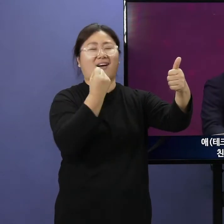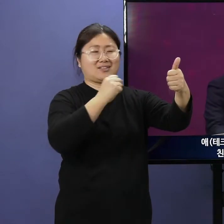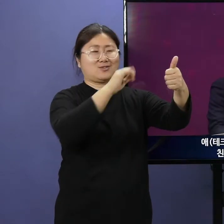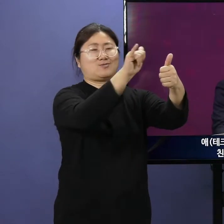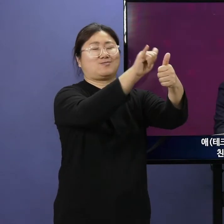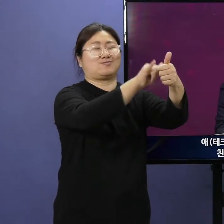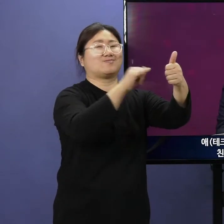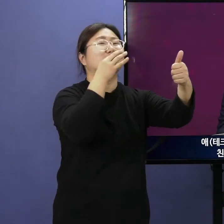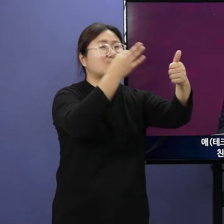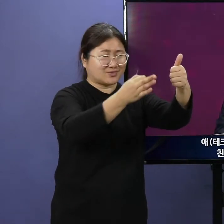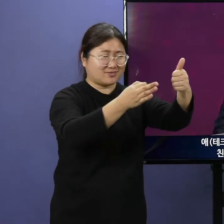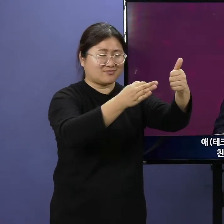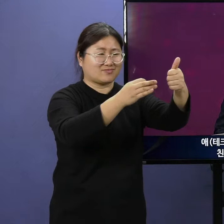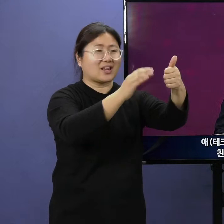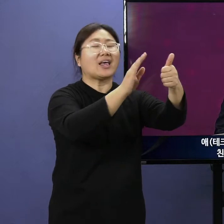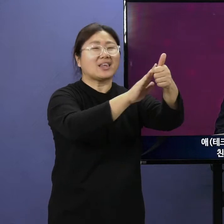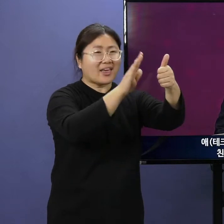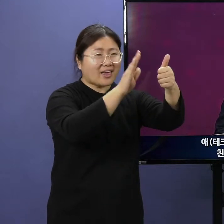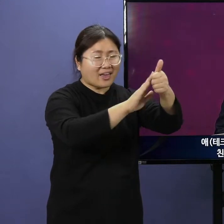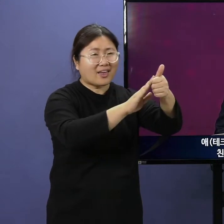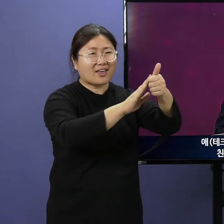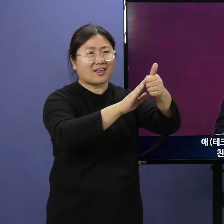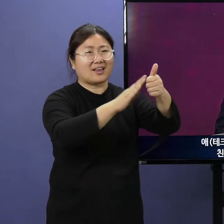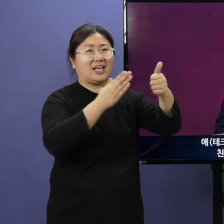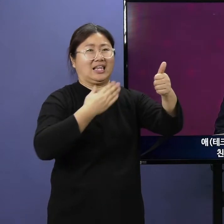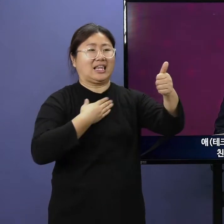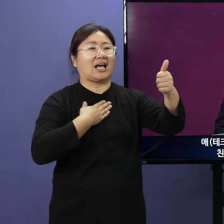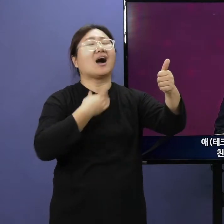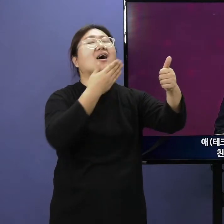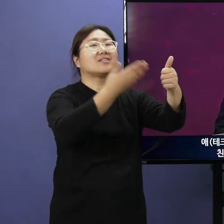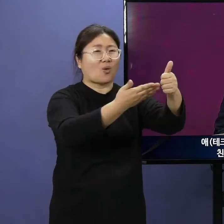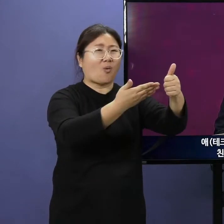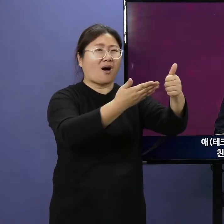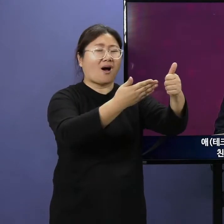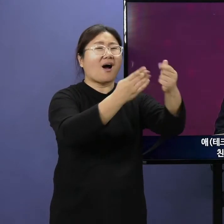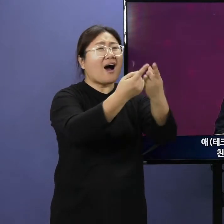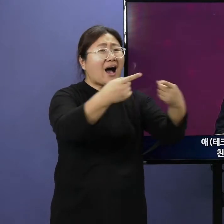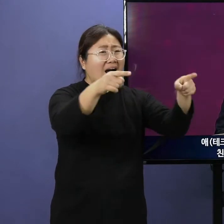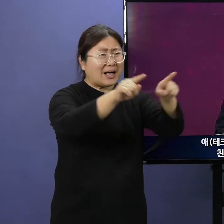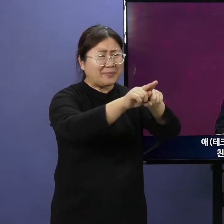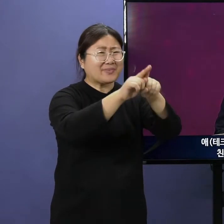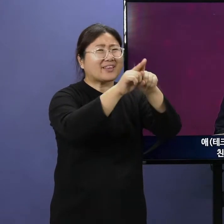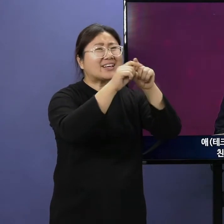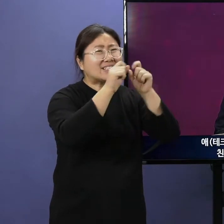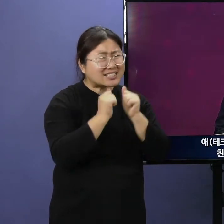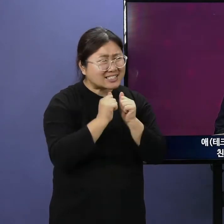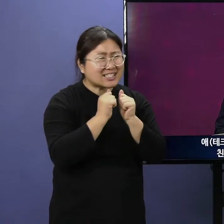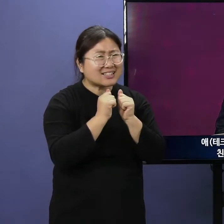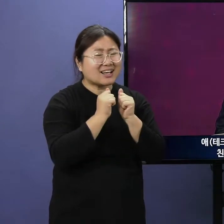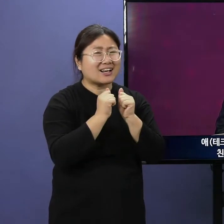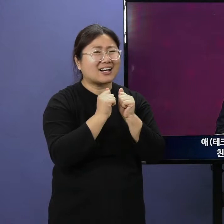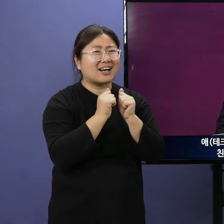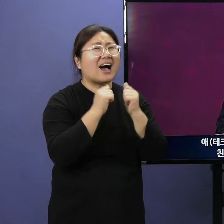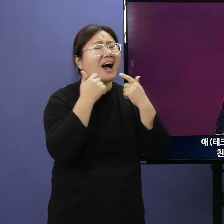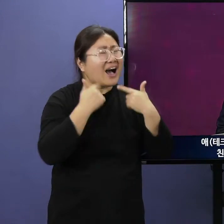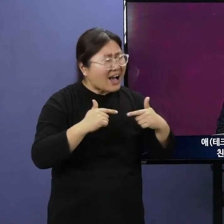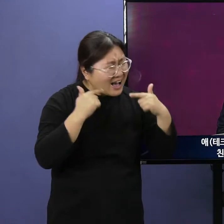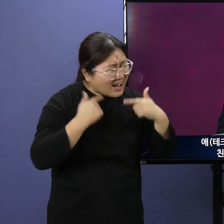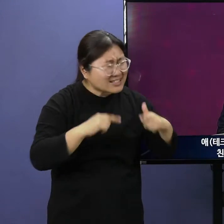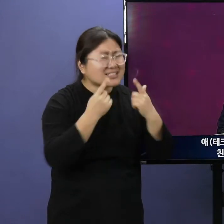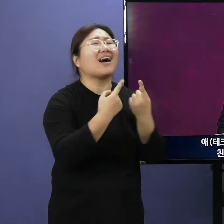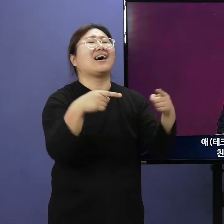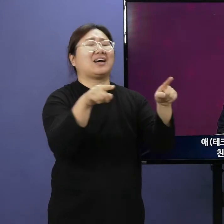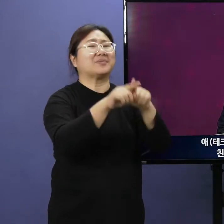그리고 말합니다. 내가 너랑 함께 있었잖아. 내가 너랑 항상 함께